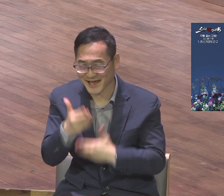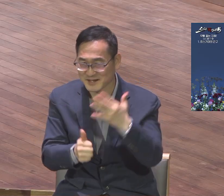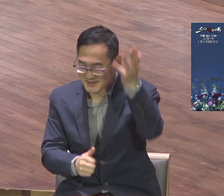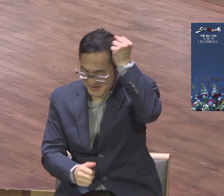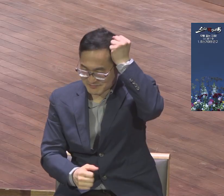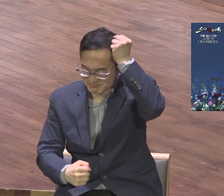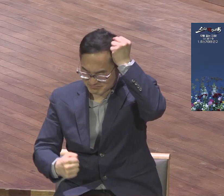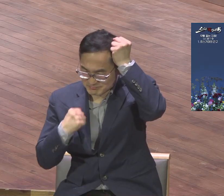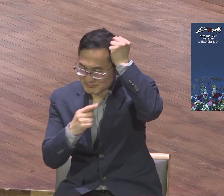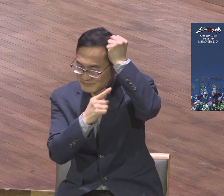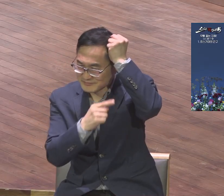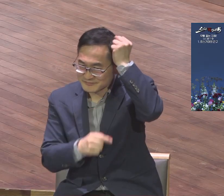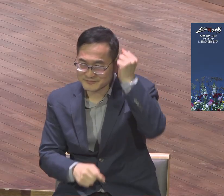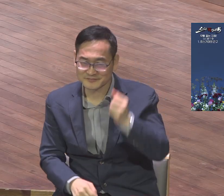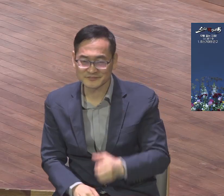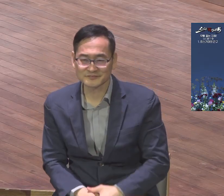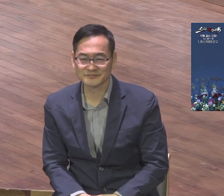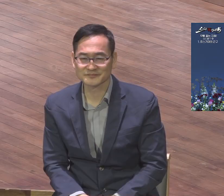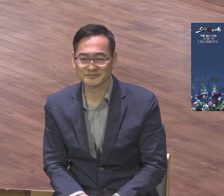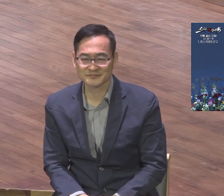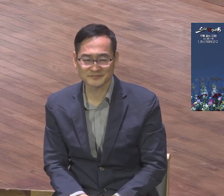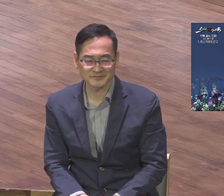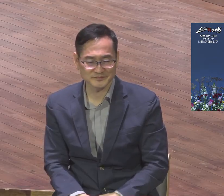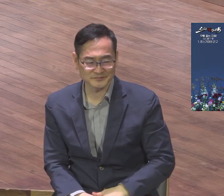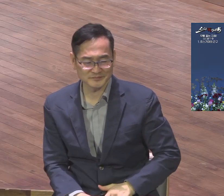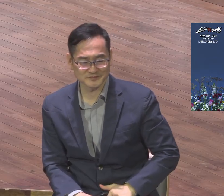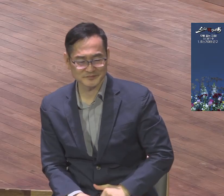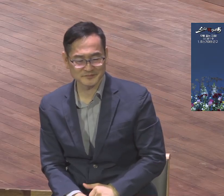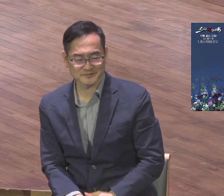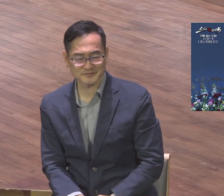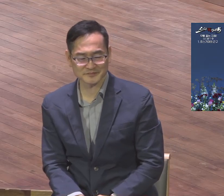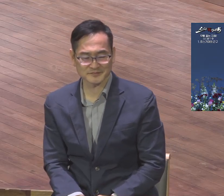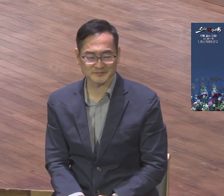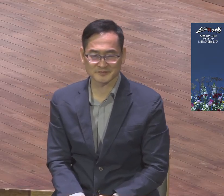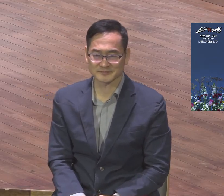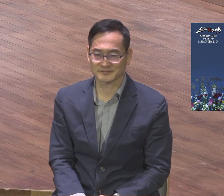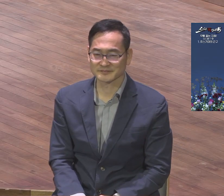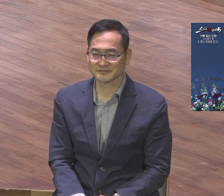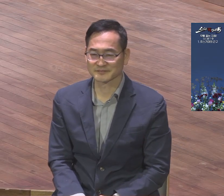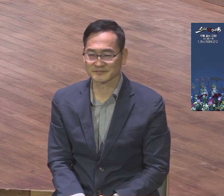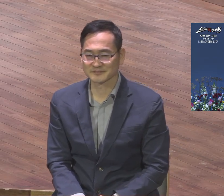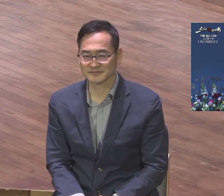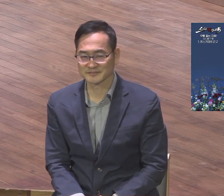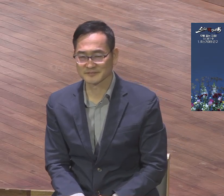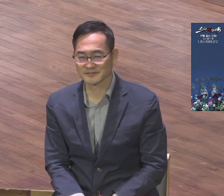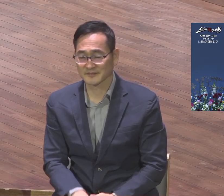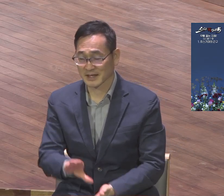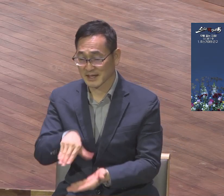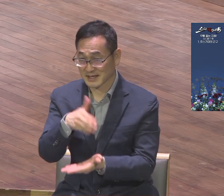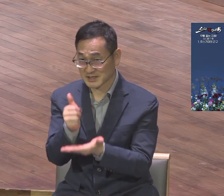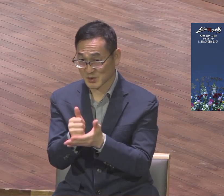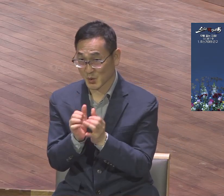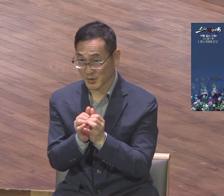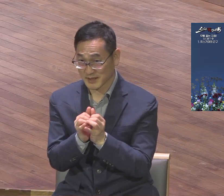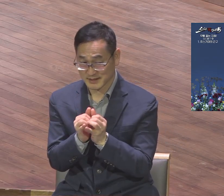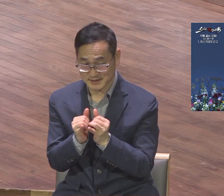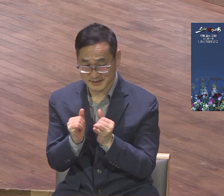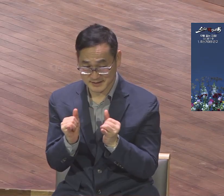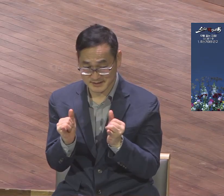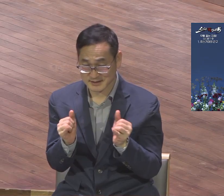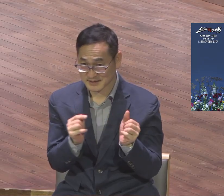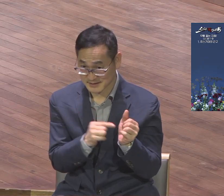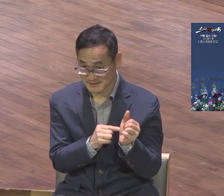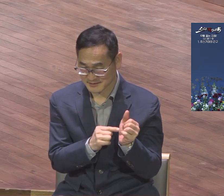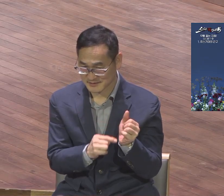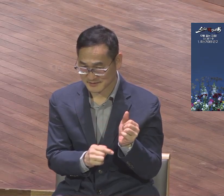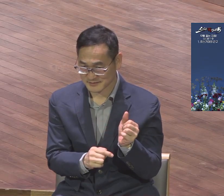철로역정에 보면 주인공 크리스찬입니다. 기독도라 그러죠. 기독도가 크리스찬이 소망이라는 친구와